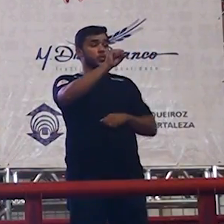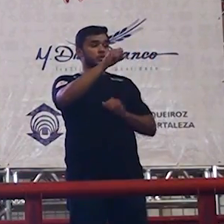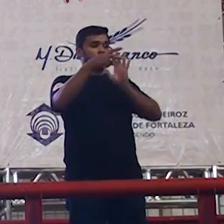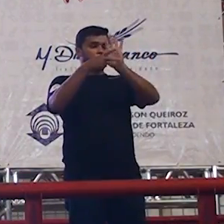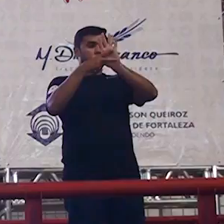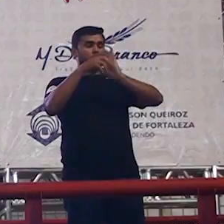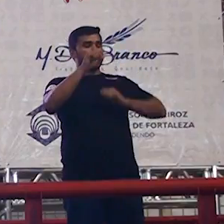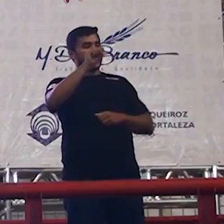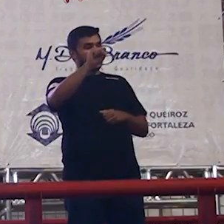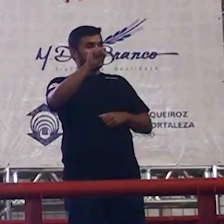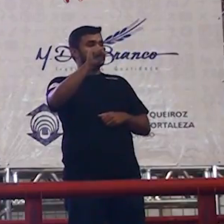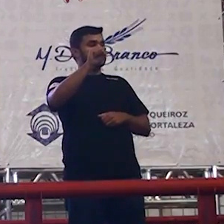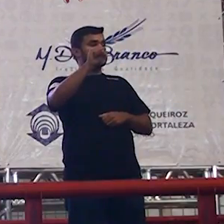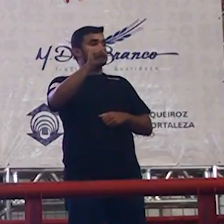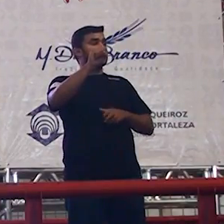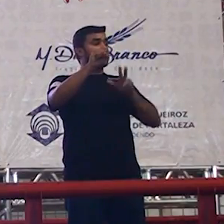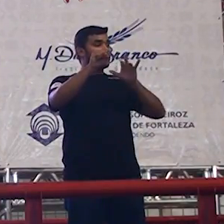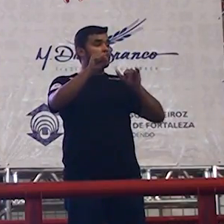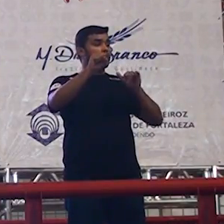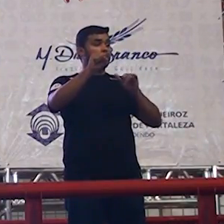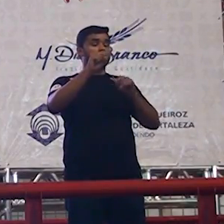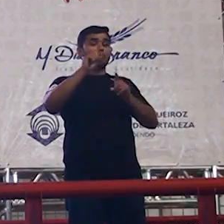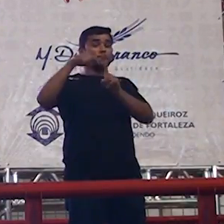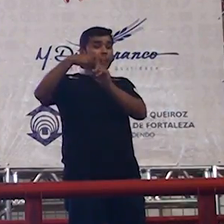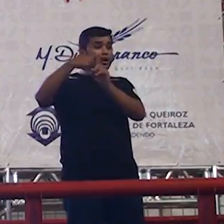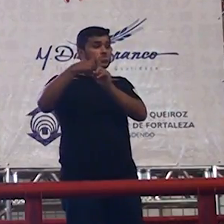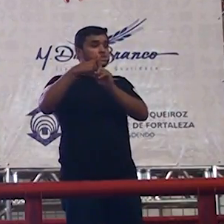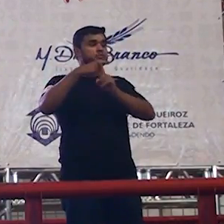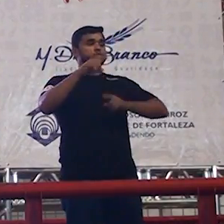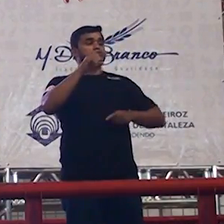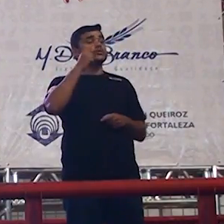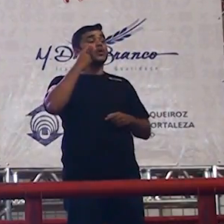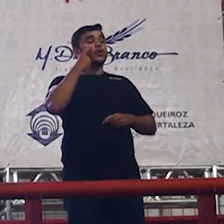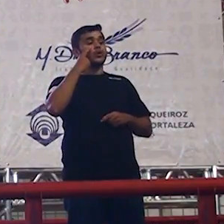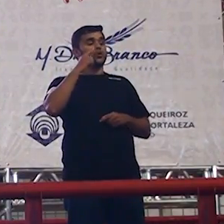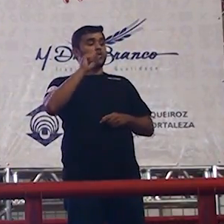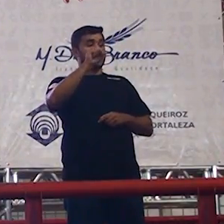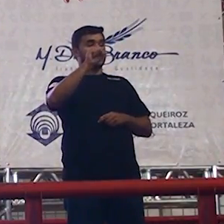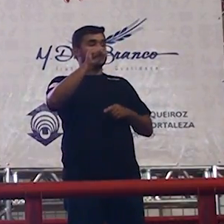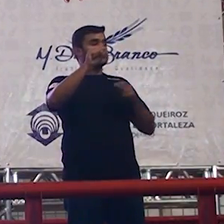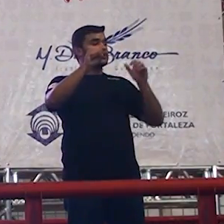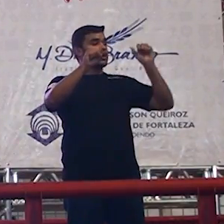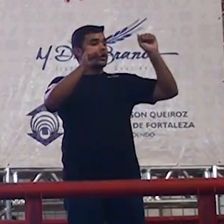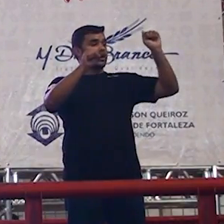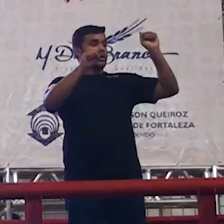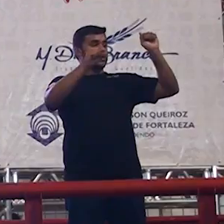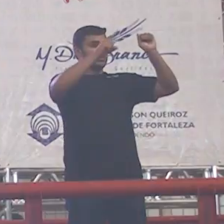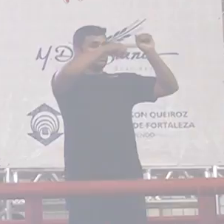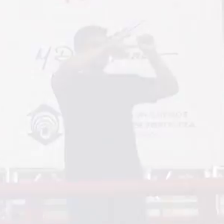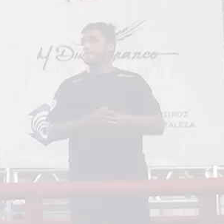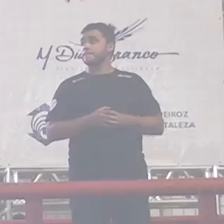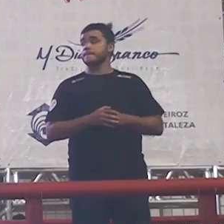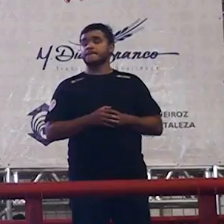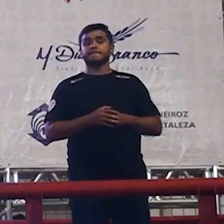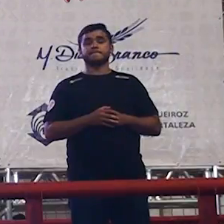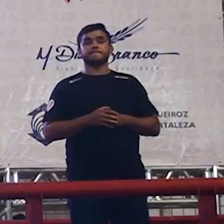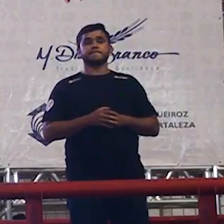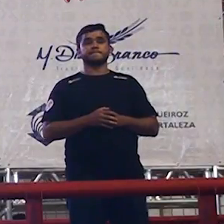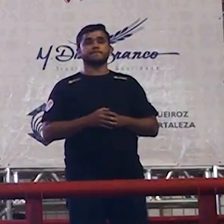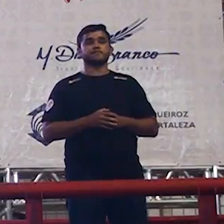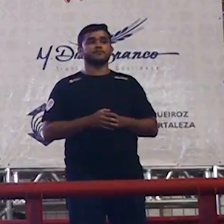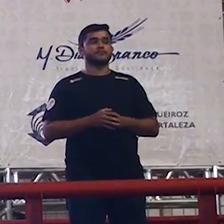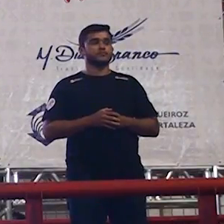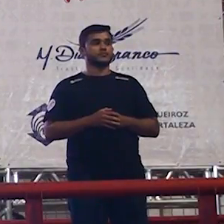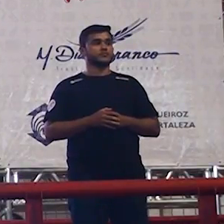8. Então, vai aumentar 8 pi, letra A. Ok? Vamos aqui